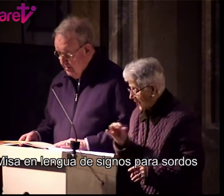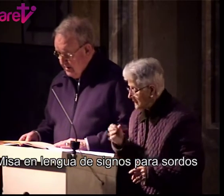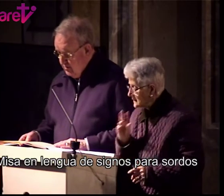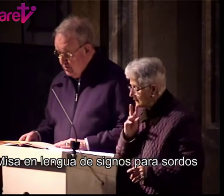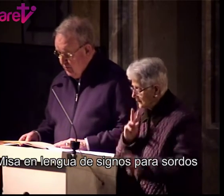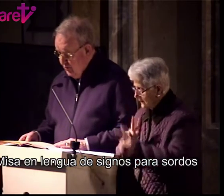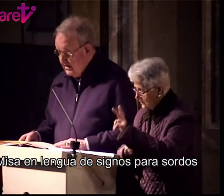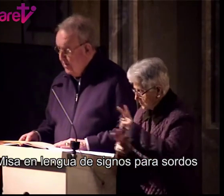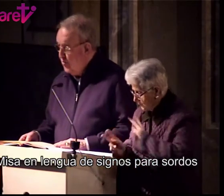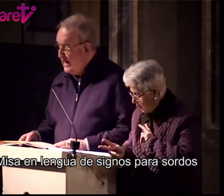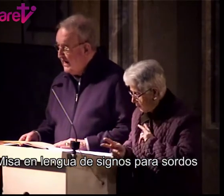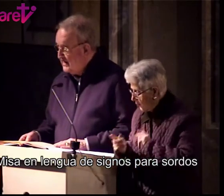Preguntó pues Samuel a Jesé: